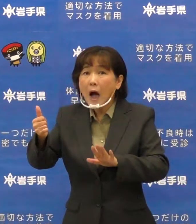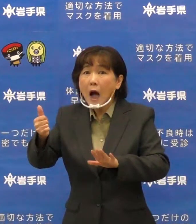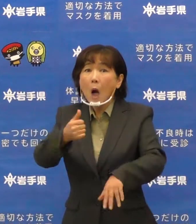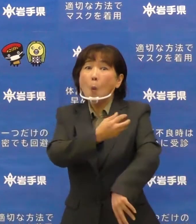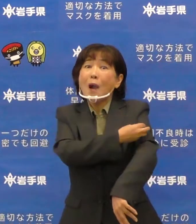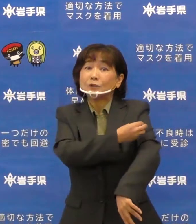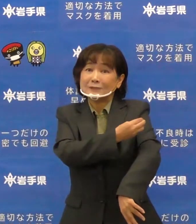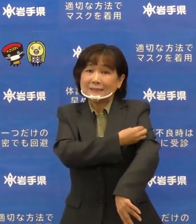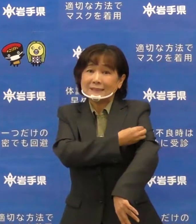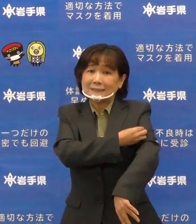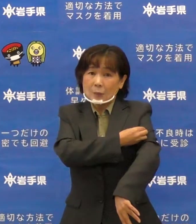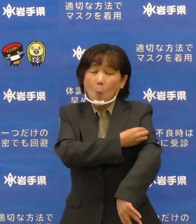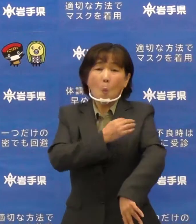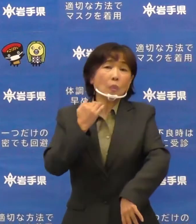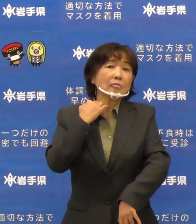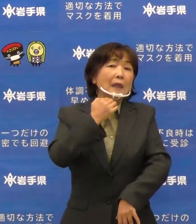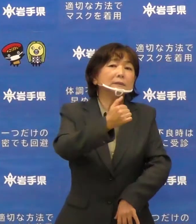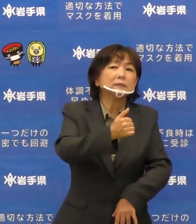となり、